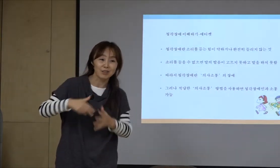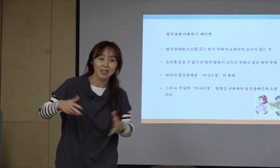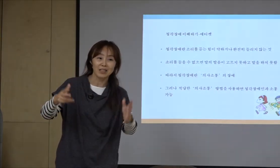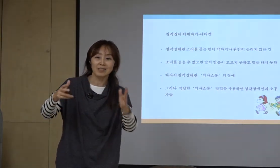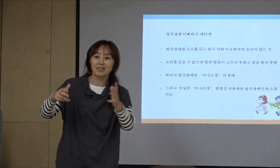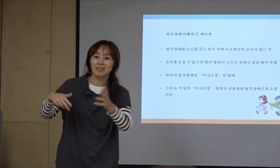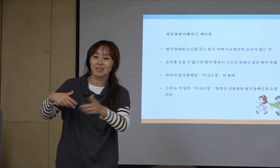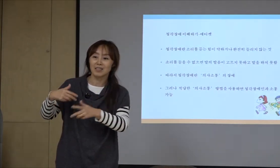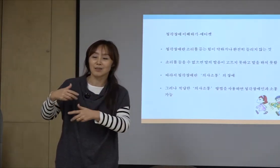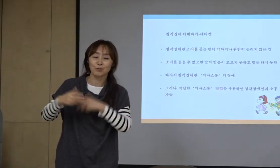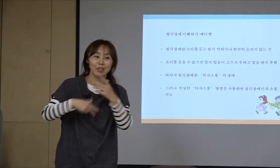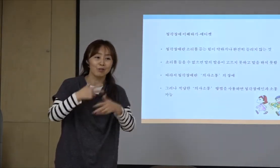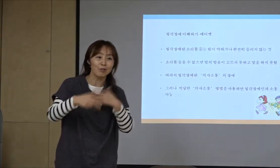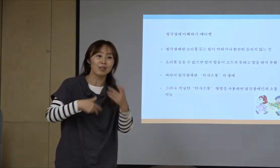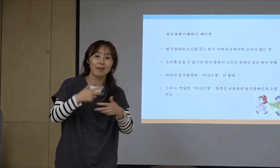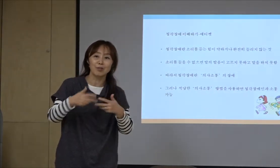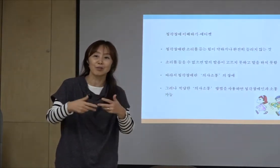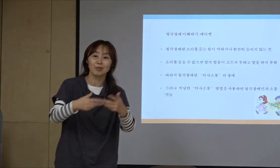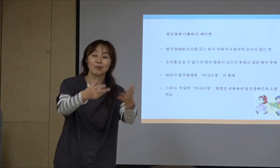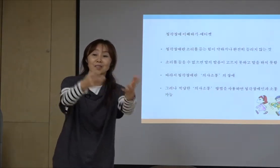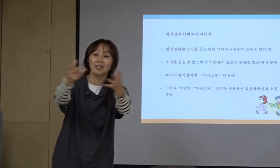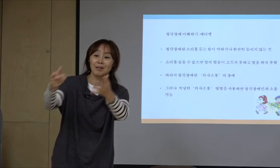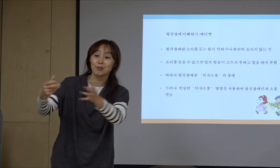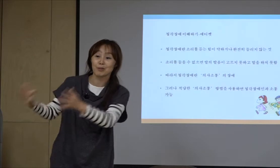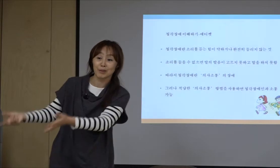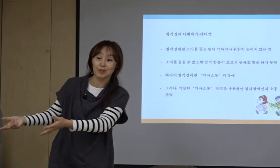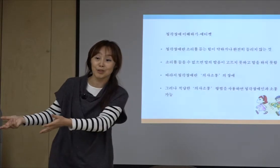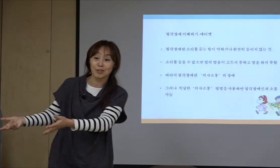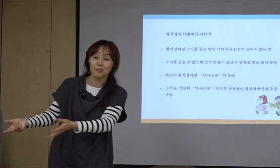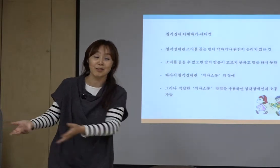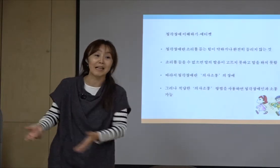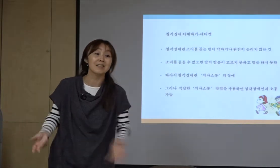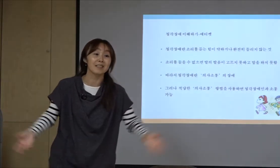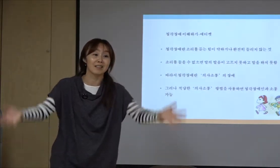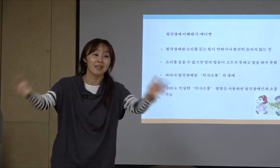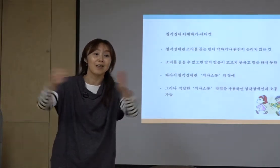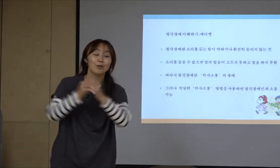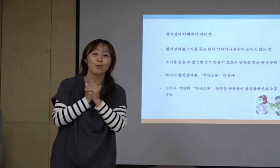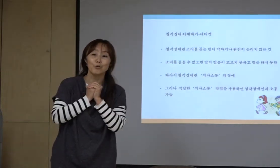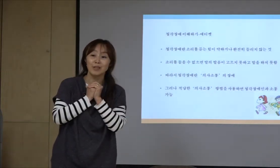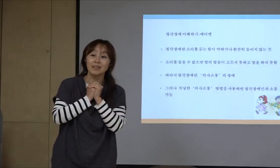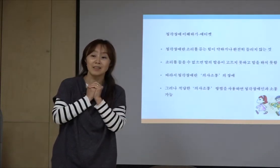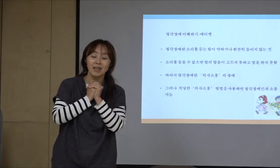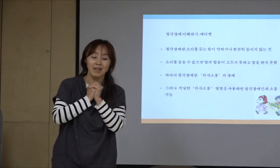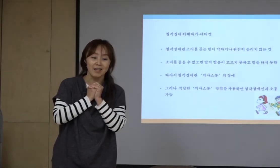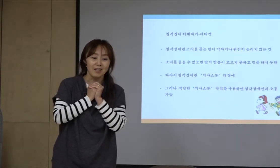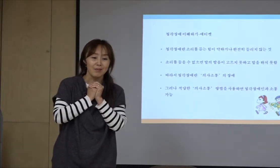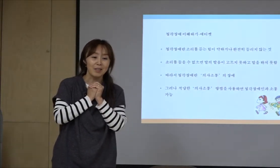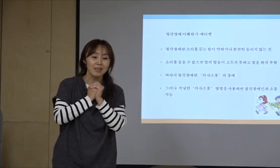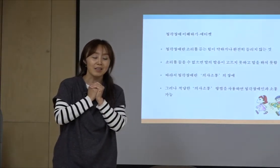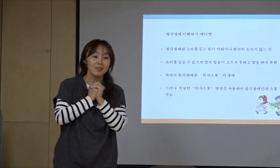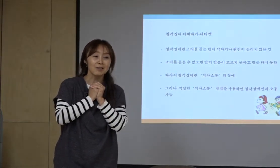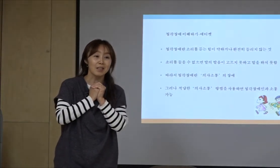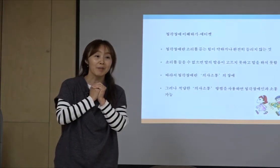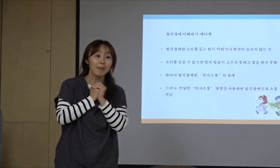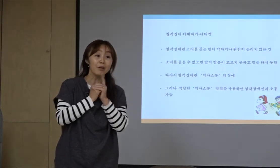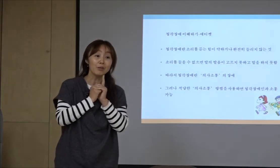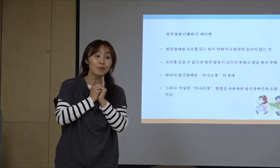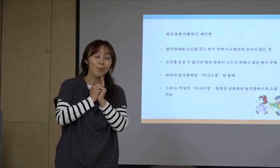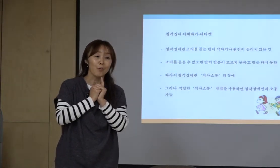얘기를 하는지 또 제가 수화를 하면서 이분들이 얘기하면 또 그 말도 전해주면서 같이 이렇게 공유를 했는데 만약에 그런 사람이 한 명도